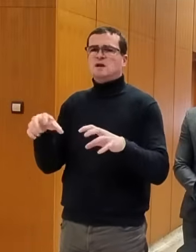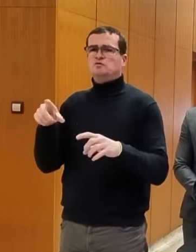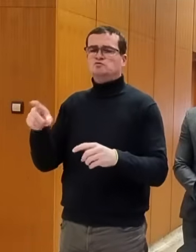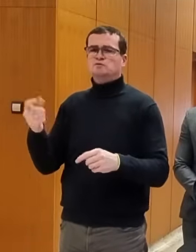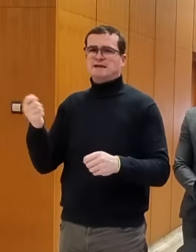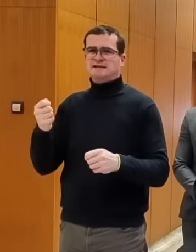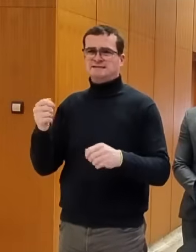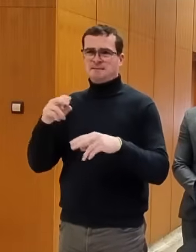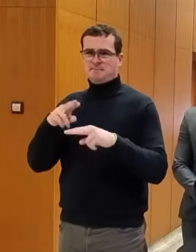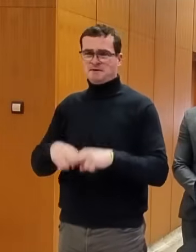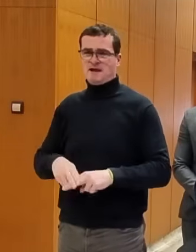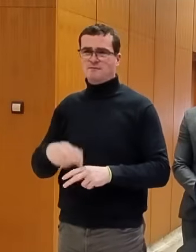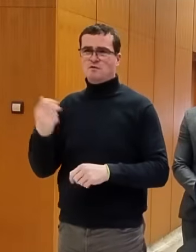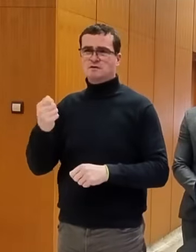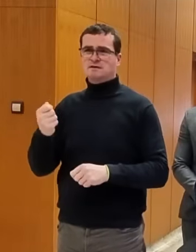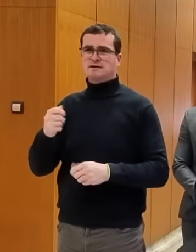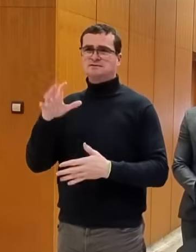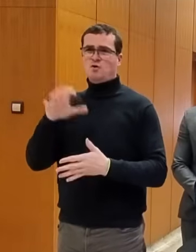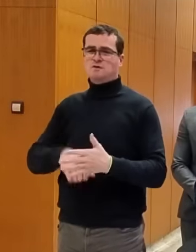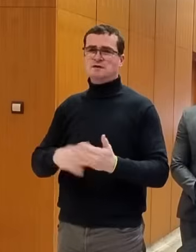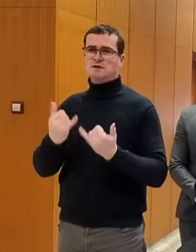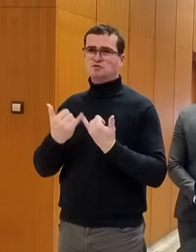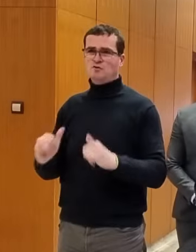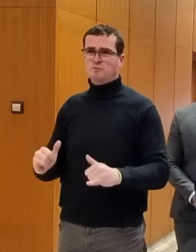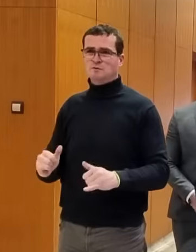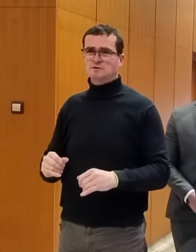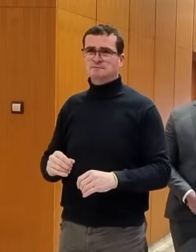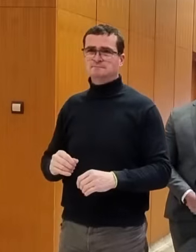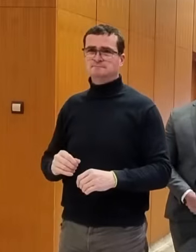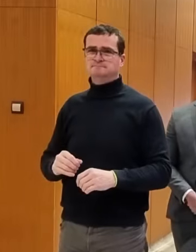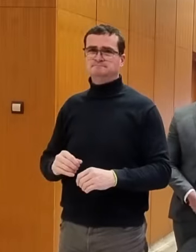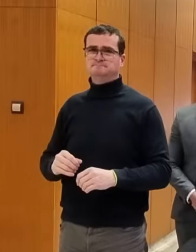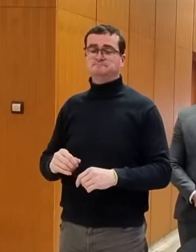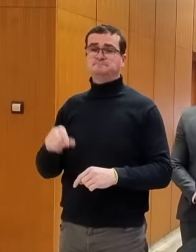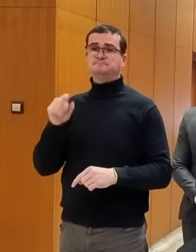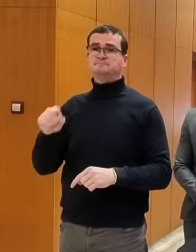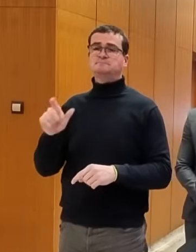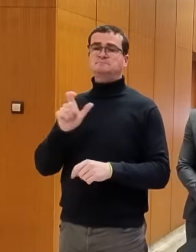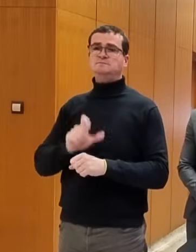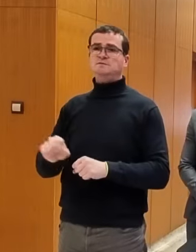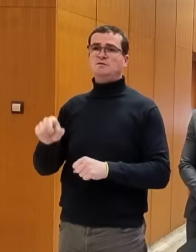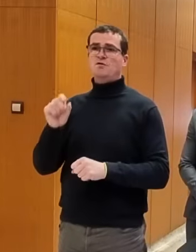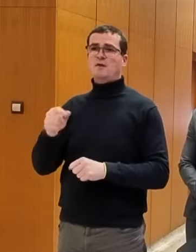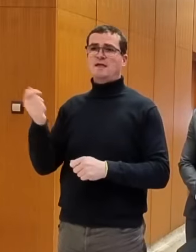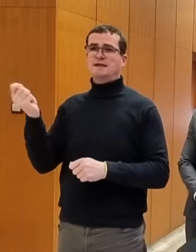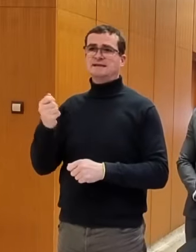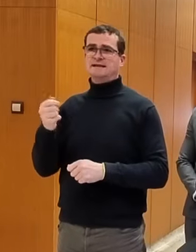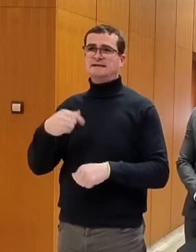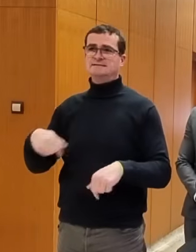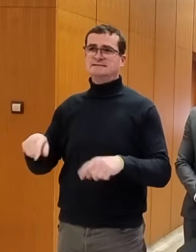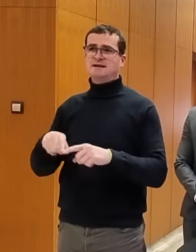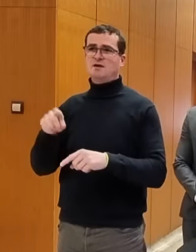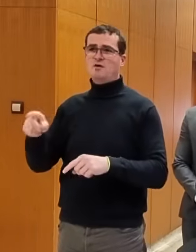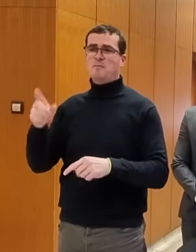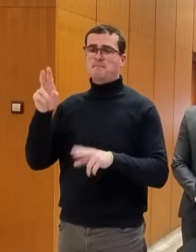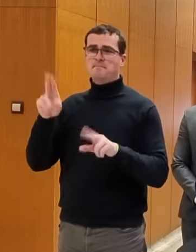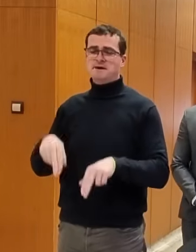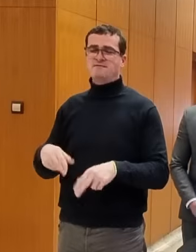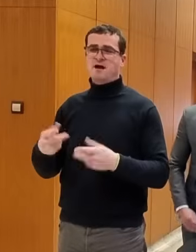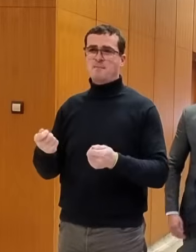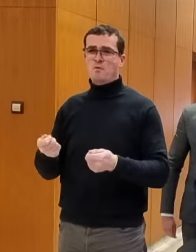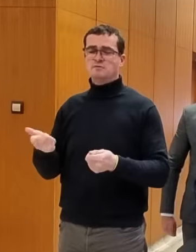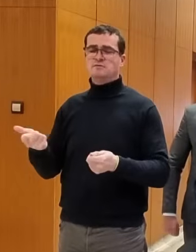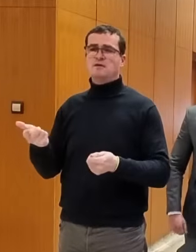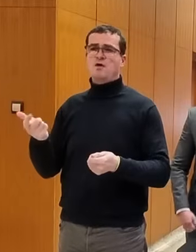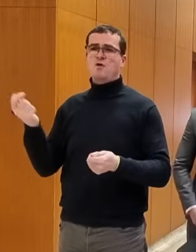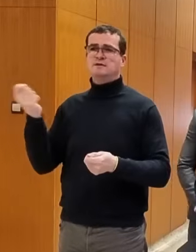trestného práva z hľadiska trestu odňatia slobody. Čiže to je z hľadiska trestného práva hmotného